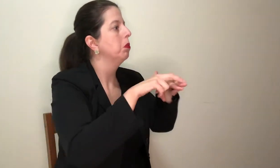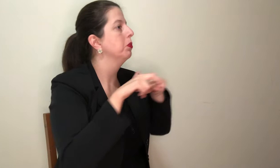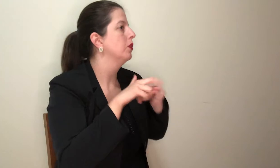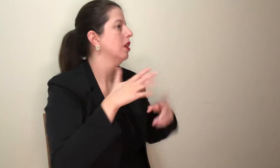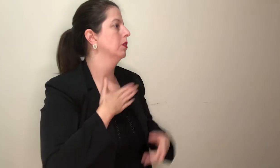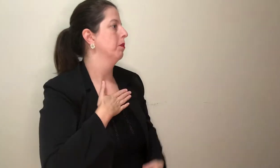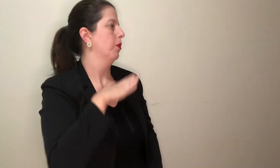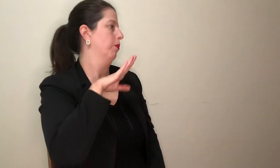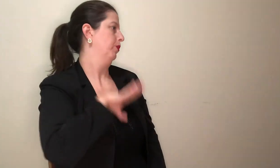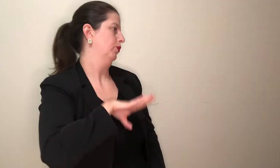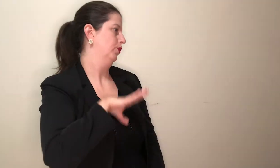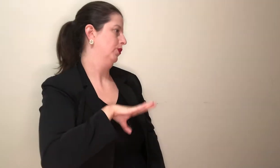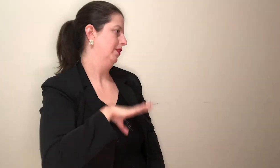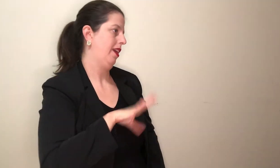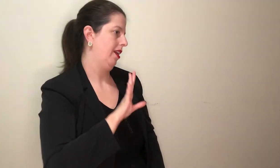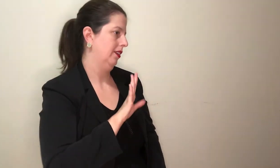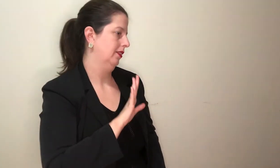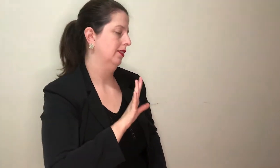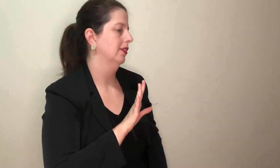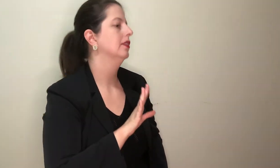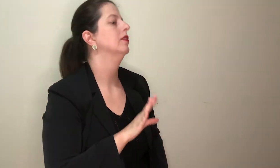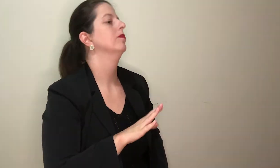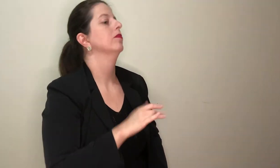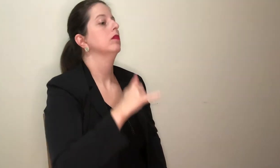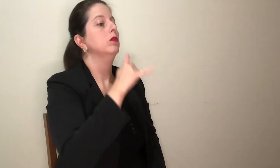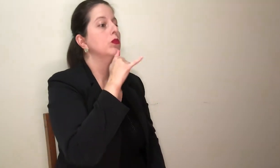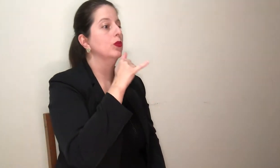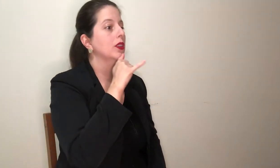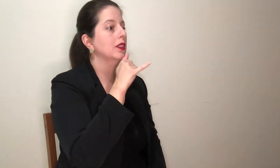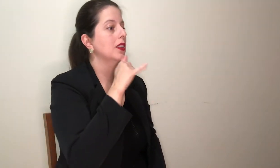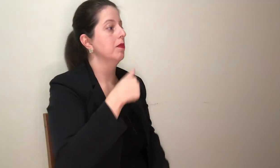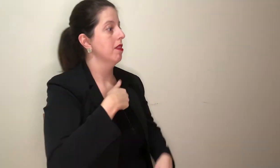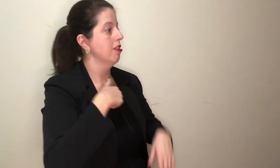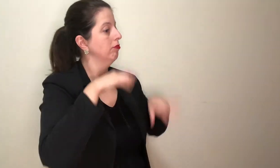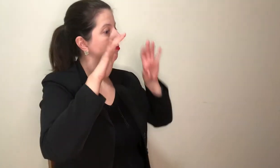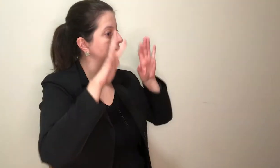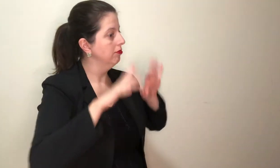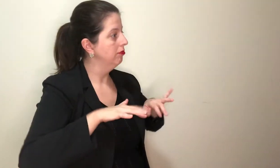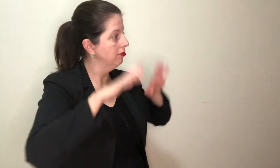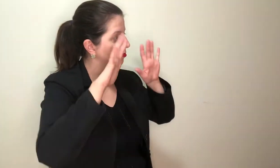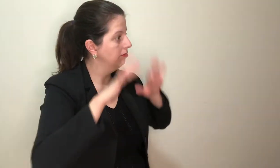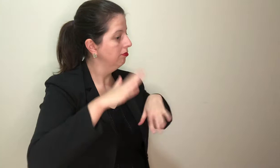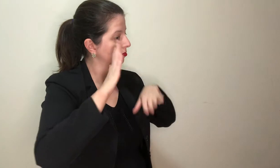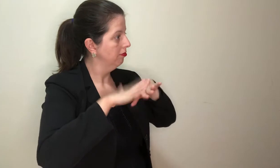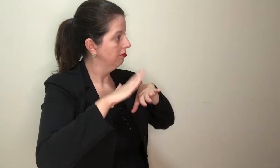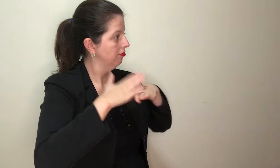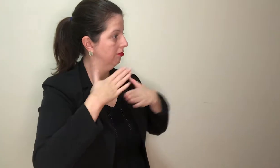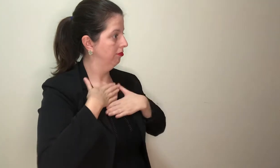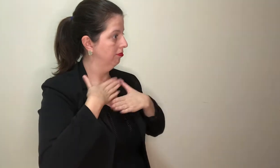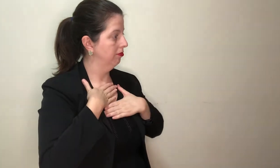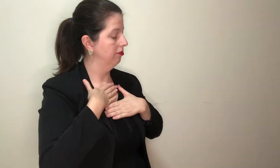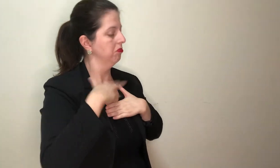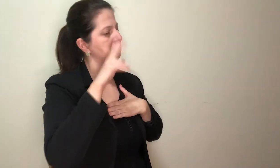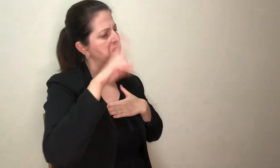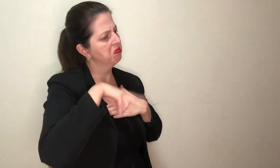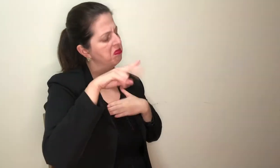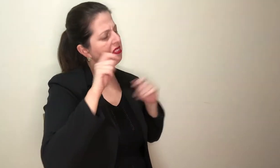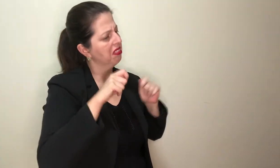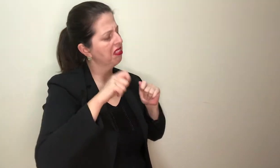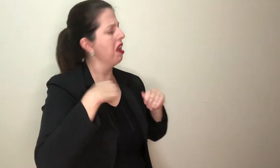me comunicar por e-mail com os meus alunos, escrever os meus projetos. Mas em alguns momentos, quando estou em